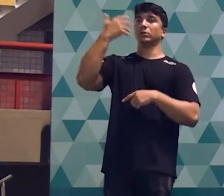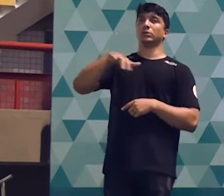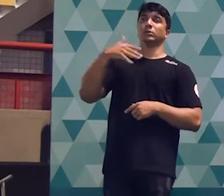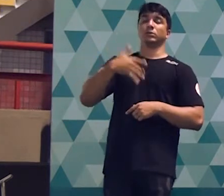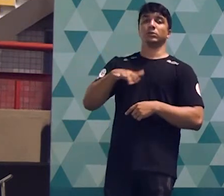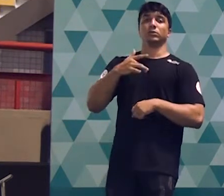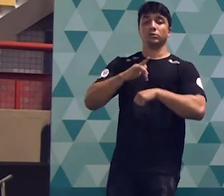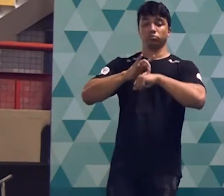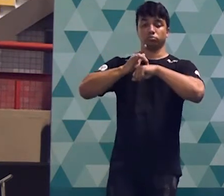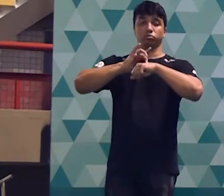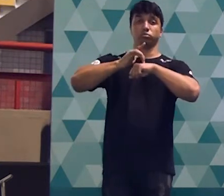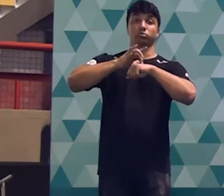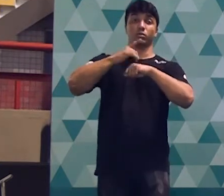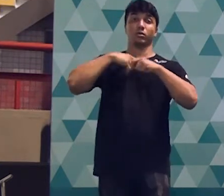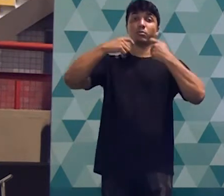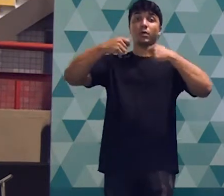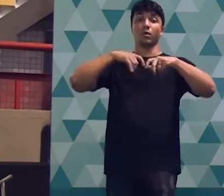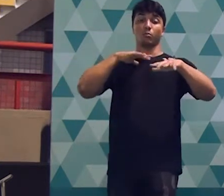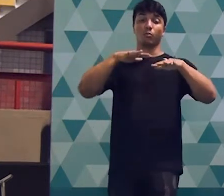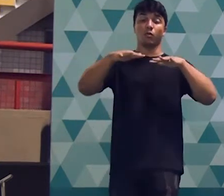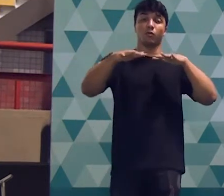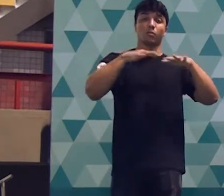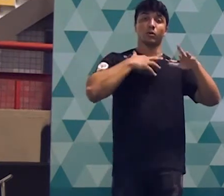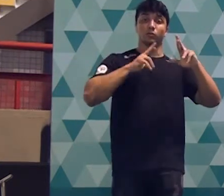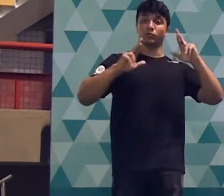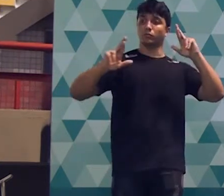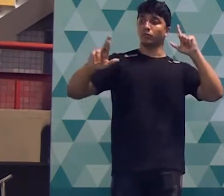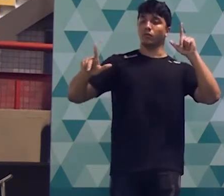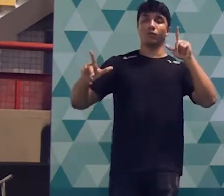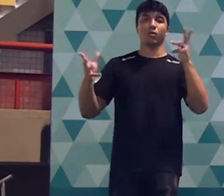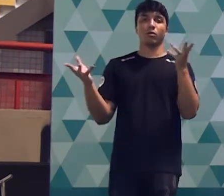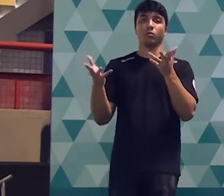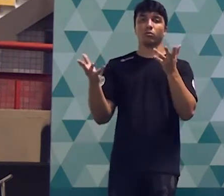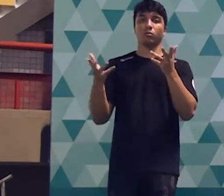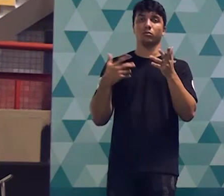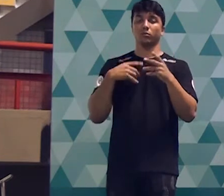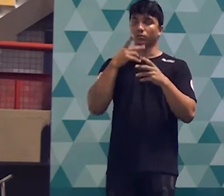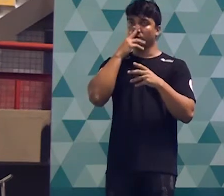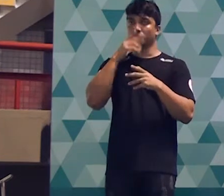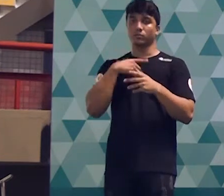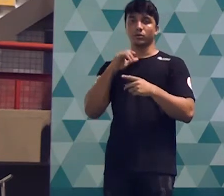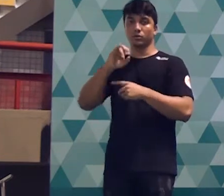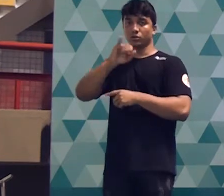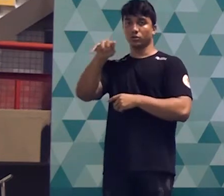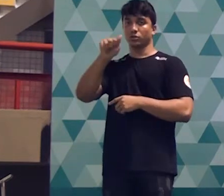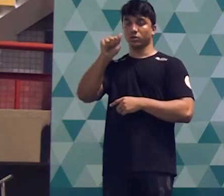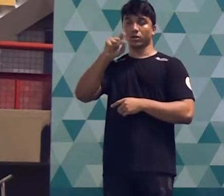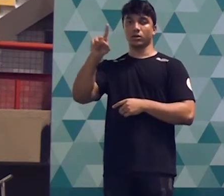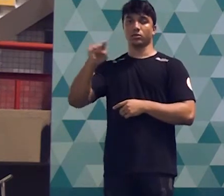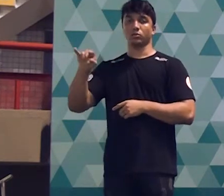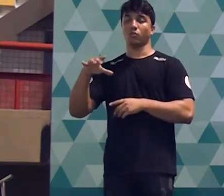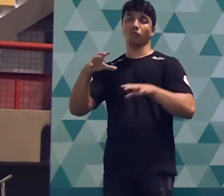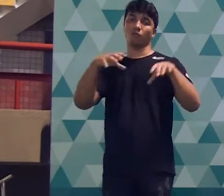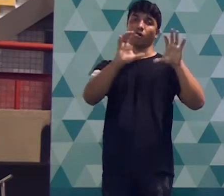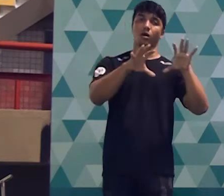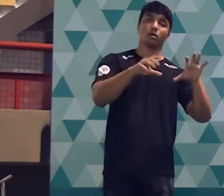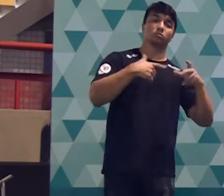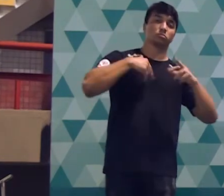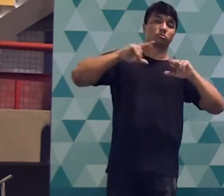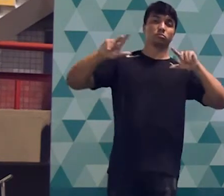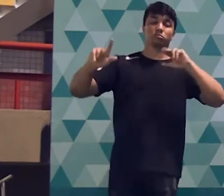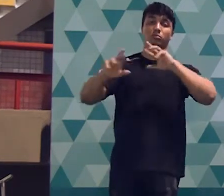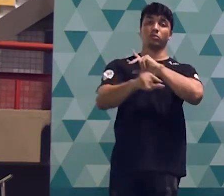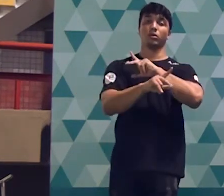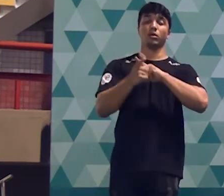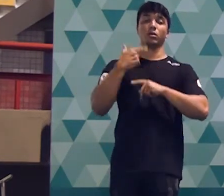a bailarina se mexia bem diferente do que se mexe hoje uma dançarina de jazz ou de funk. É porque